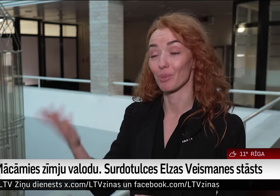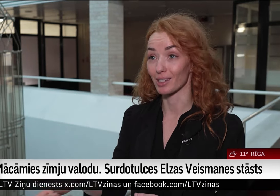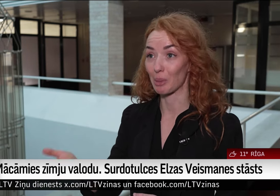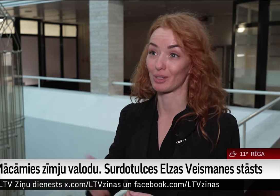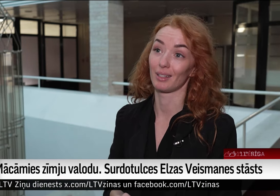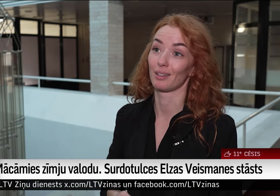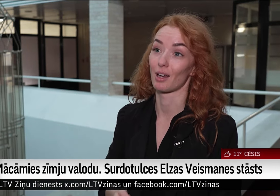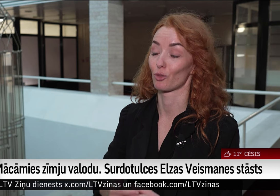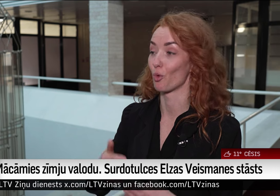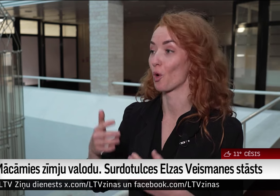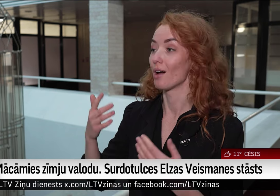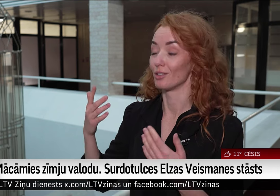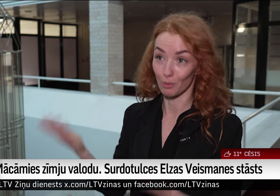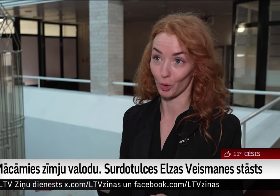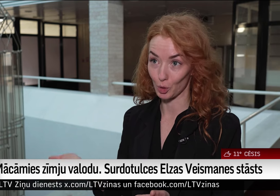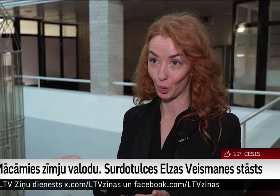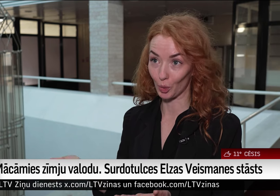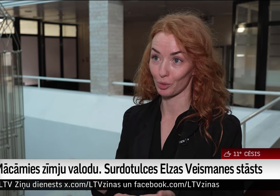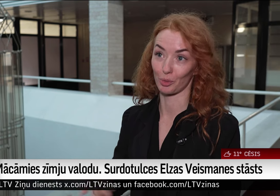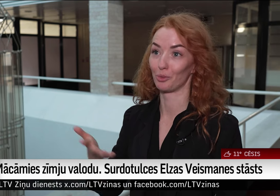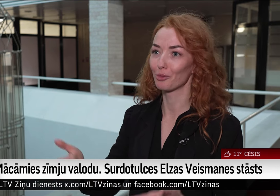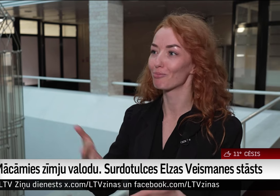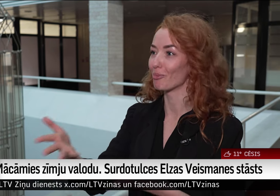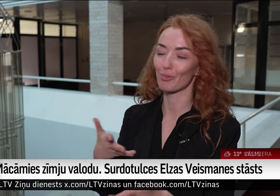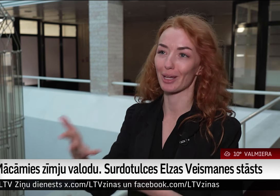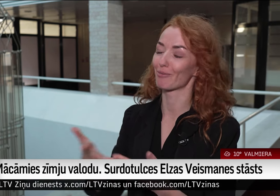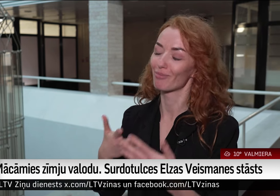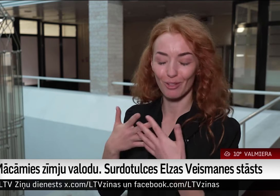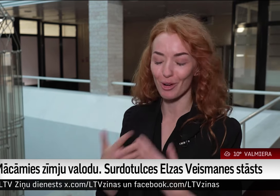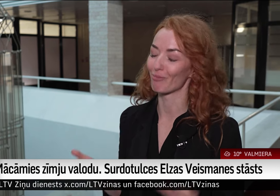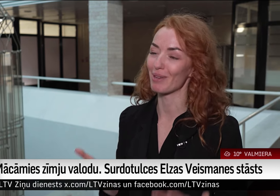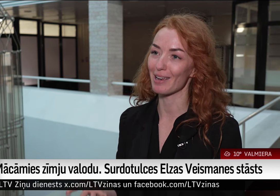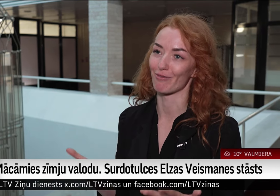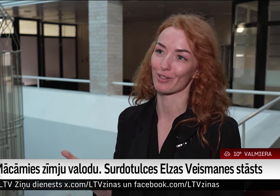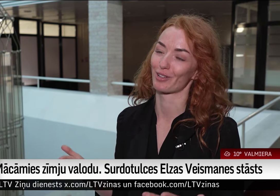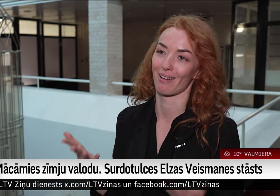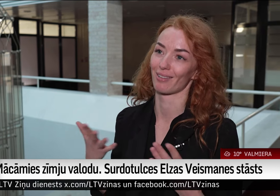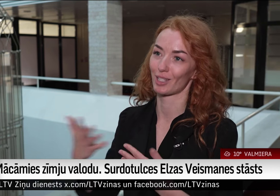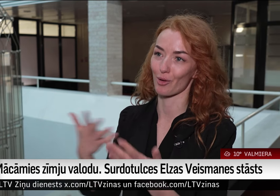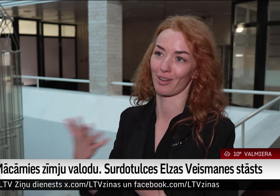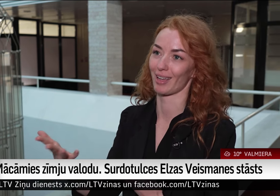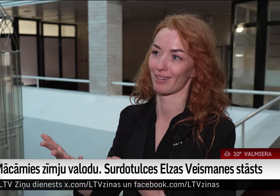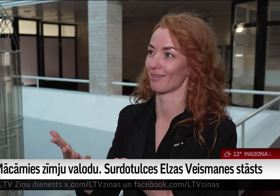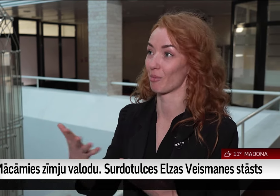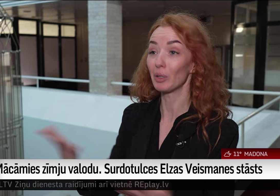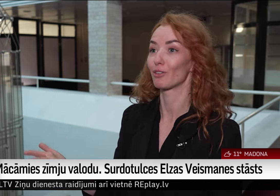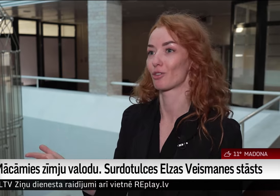prieks iepazīties, esmu zīmvalodas tulks un nu, mums tāda ļoti mīļa forša saruna ir pilnīgi seši